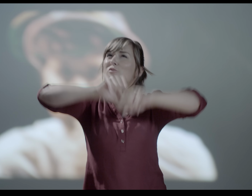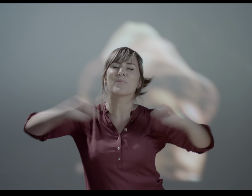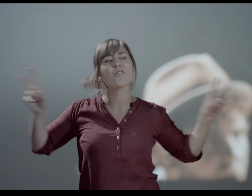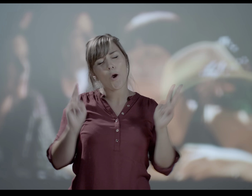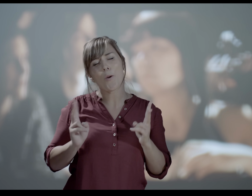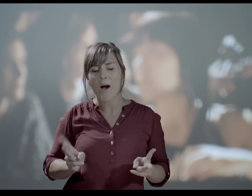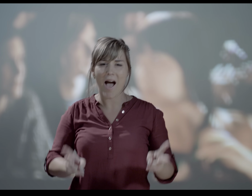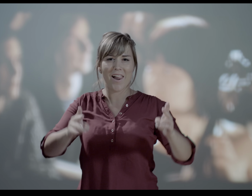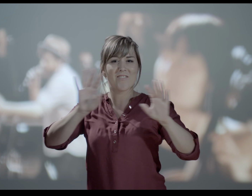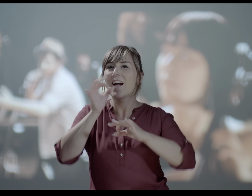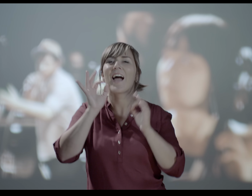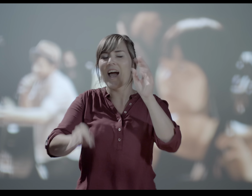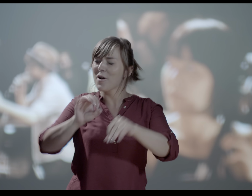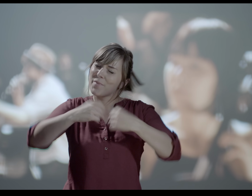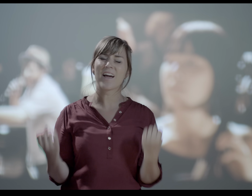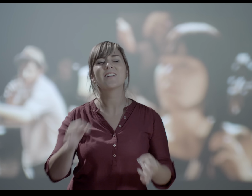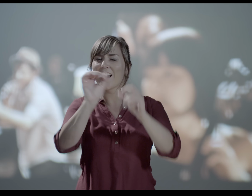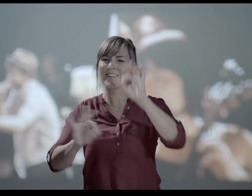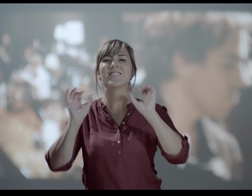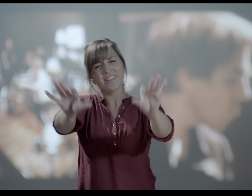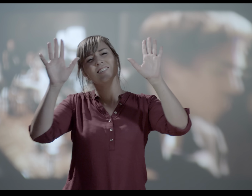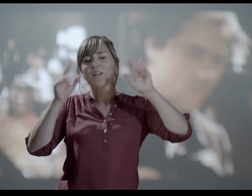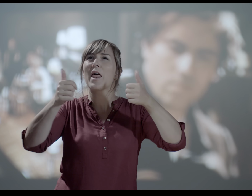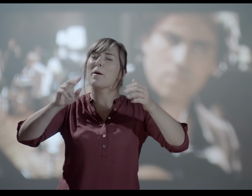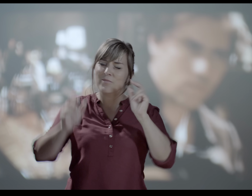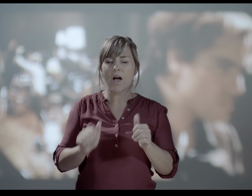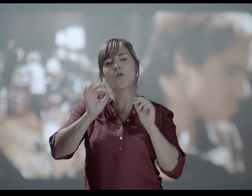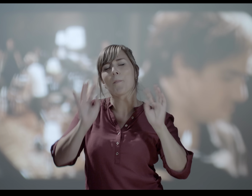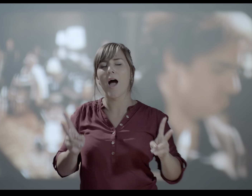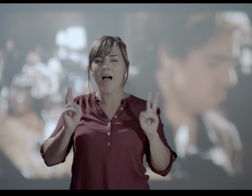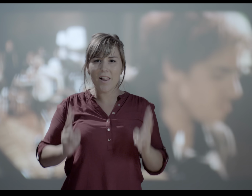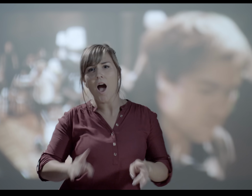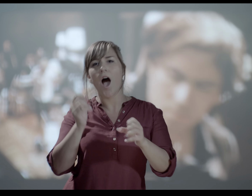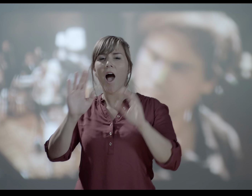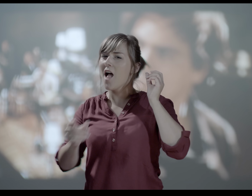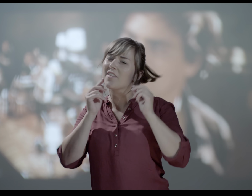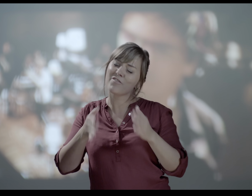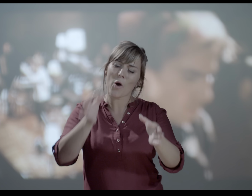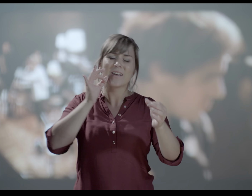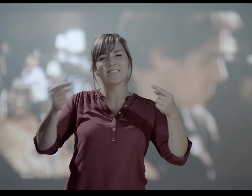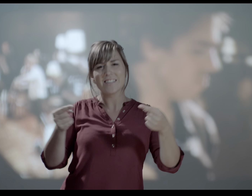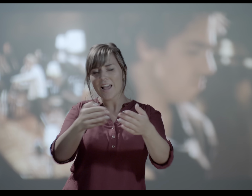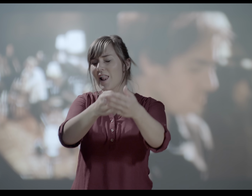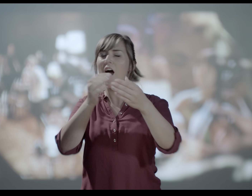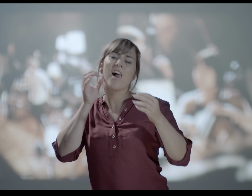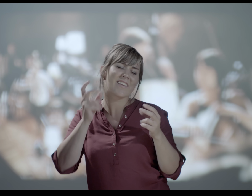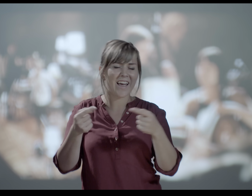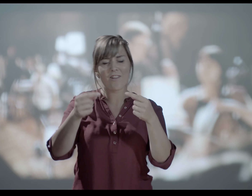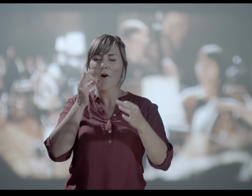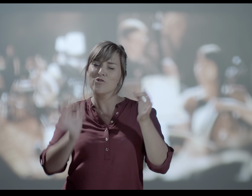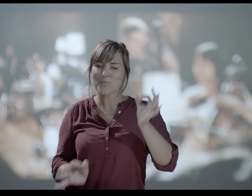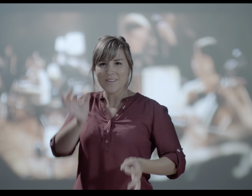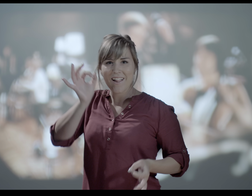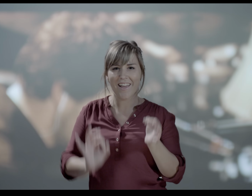Rahmen zu sprengen Das neue Normal Die Regeln zu brechen Ein Zeichen zu setzen Das Leben zu schätzen Das neue Normal Alter Weg, neues Ziel Alte